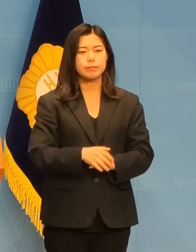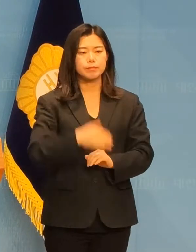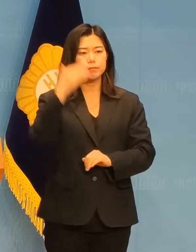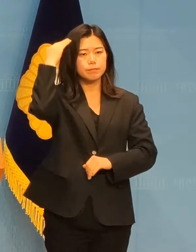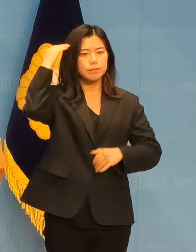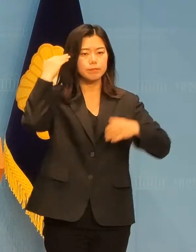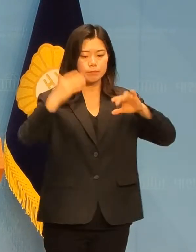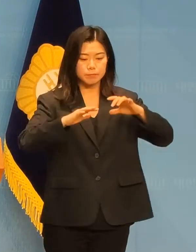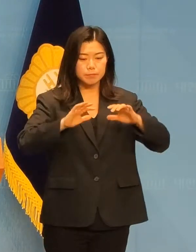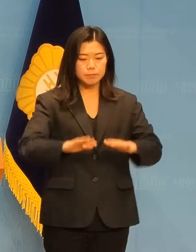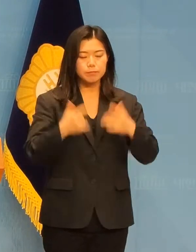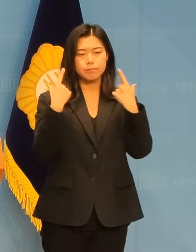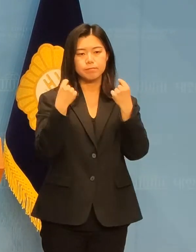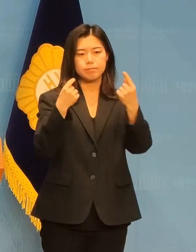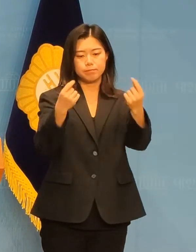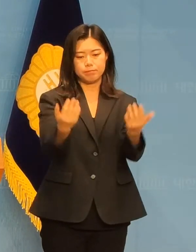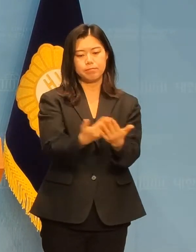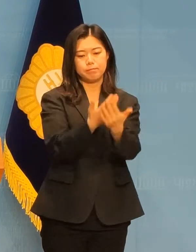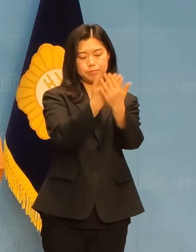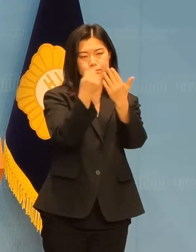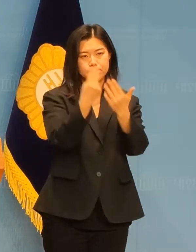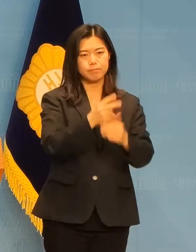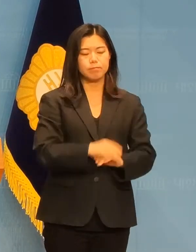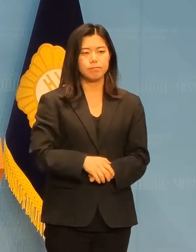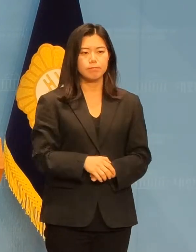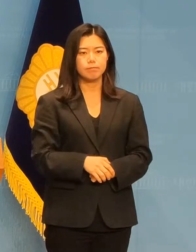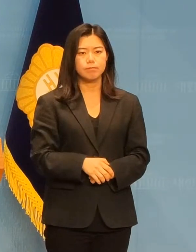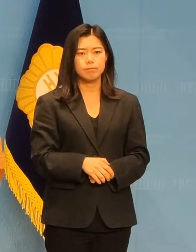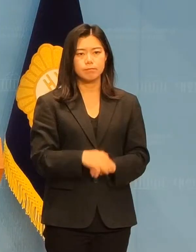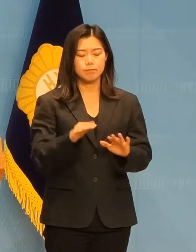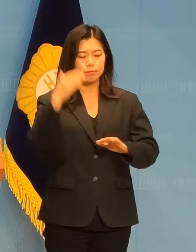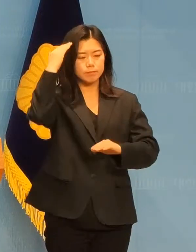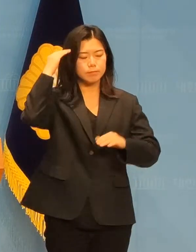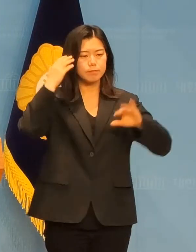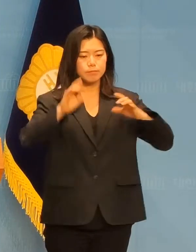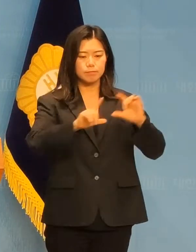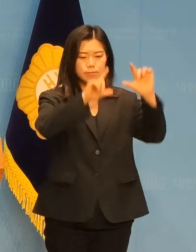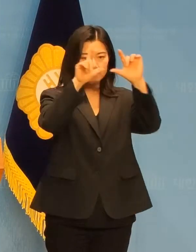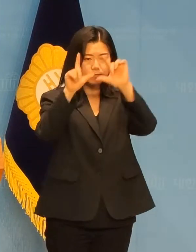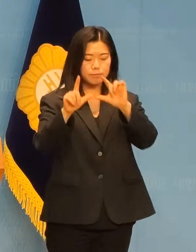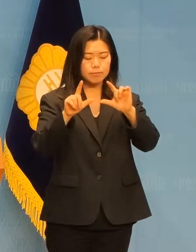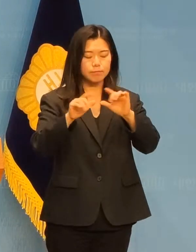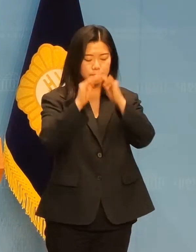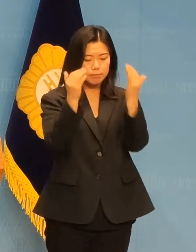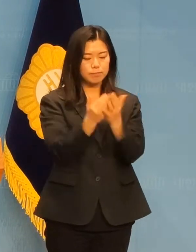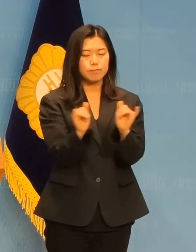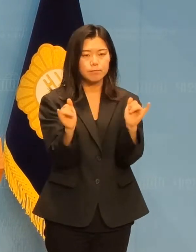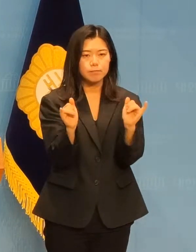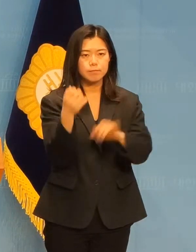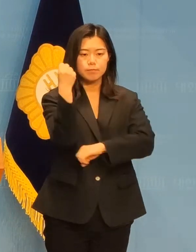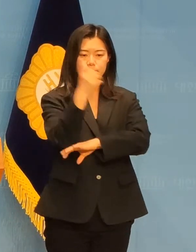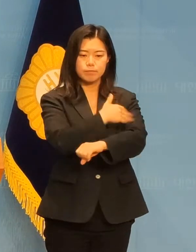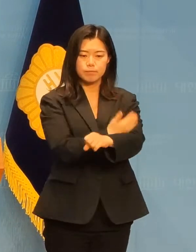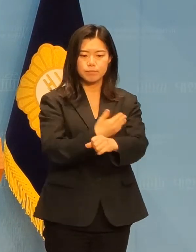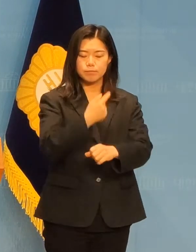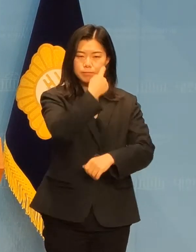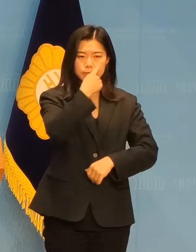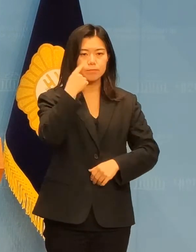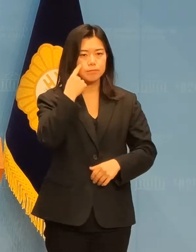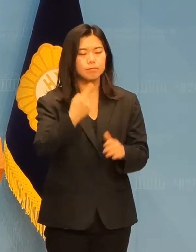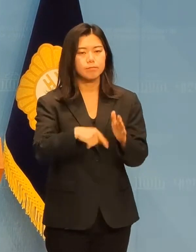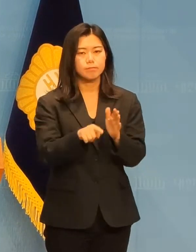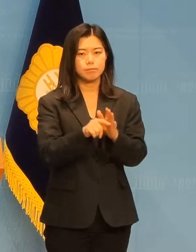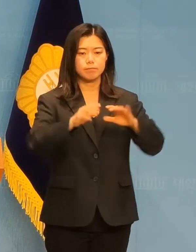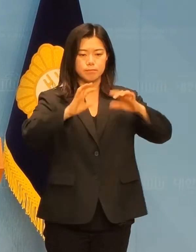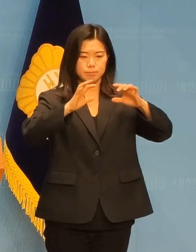대한민국이 지속 가능하게 성장해 나가고 우리 대한민국에 살고 있는 모든 국민들이 기본권을 보장받을 수 있는 그런 국가로